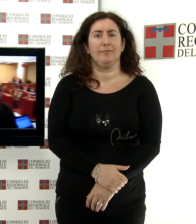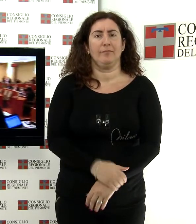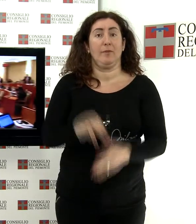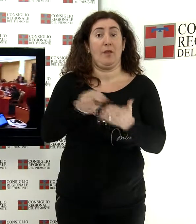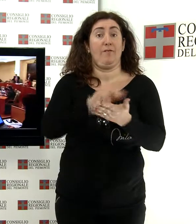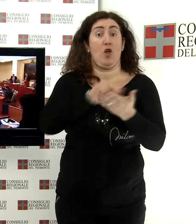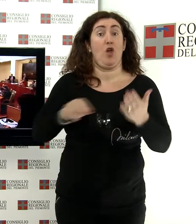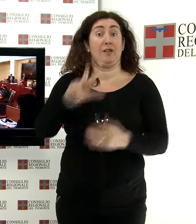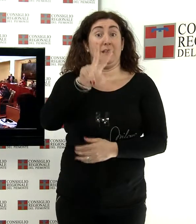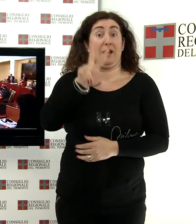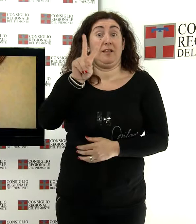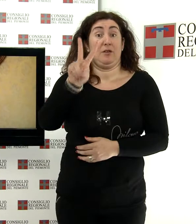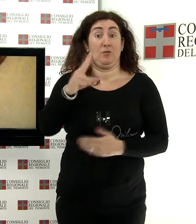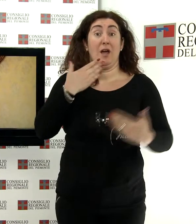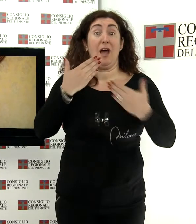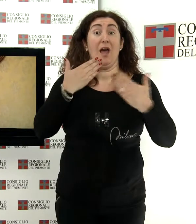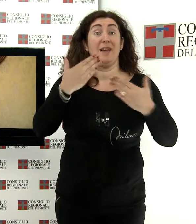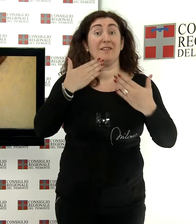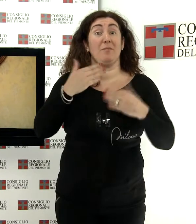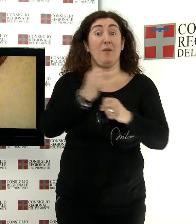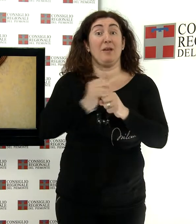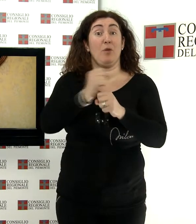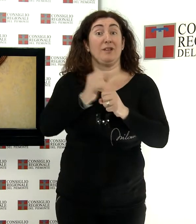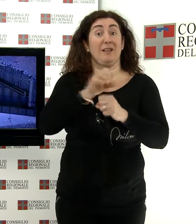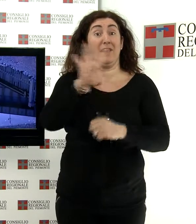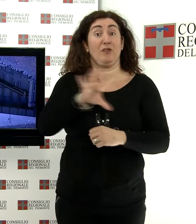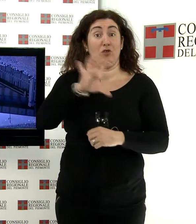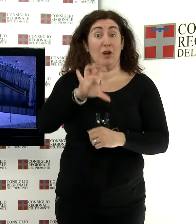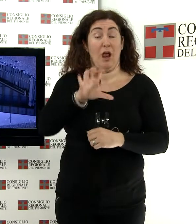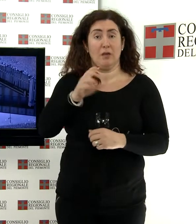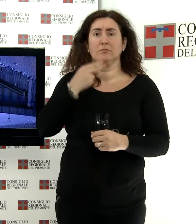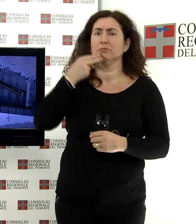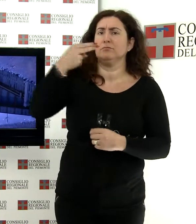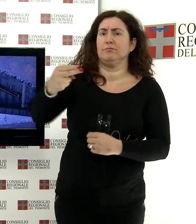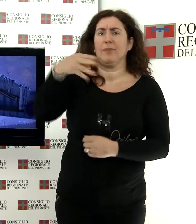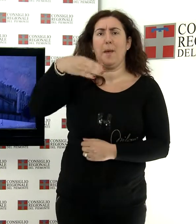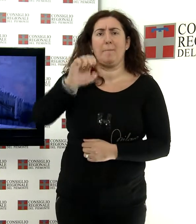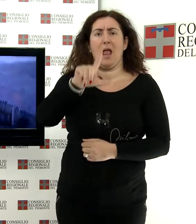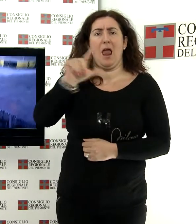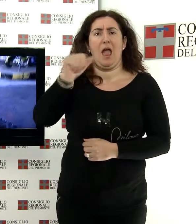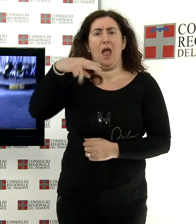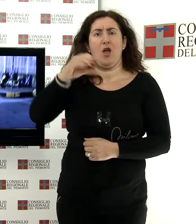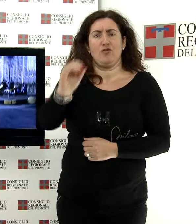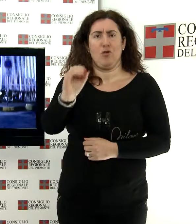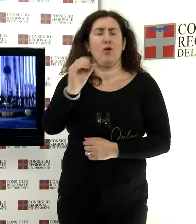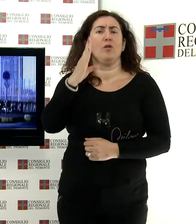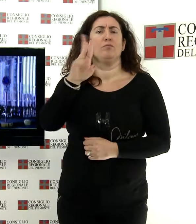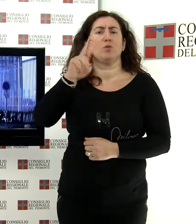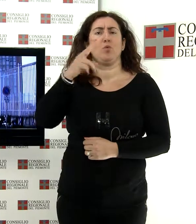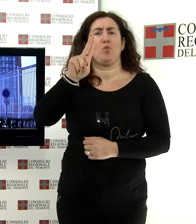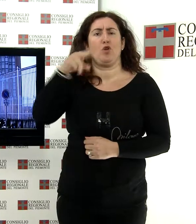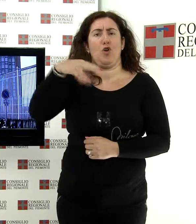l'Assemblea Piemontese regionale ha eletto Bruno Mellano garante regionale delle persone sottoposte a misure restrittive della libertà